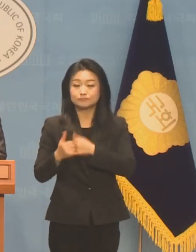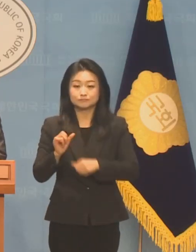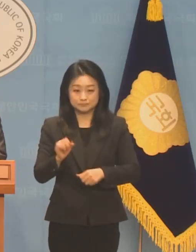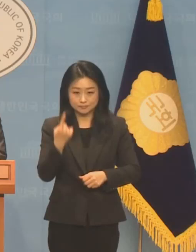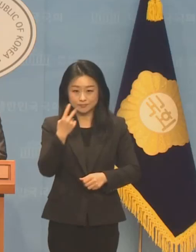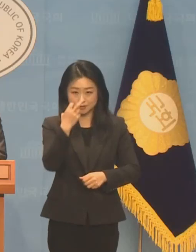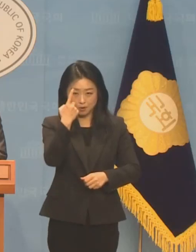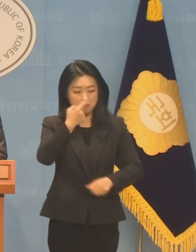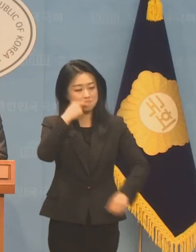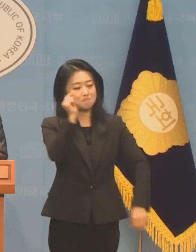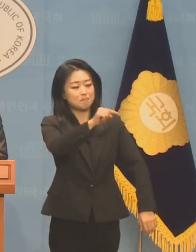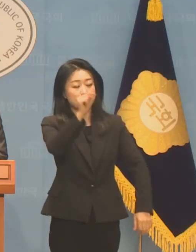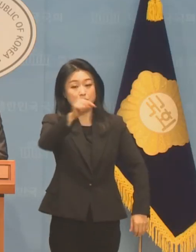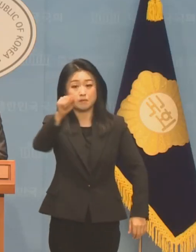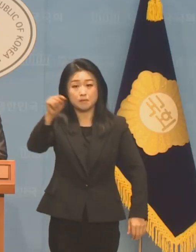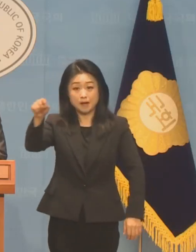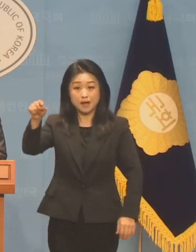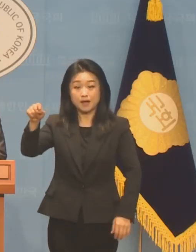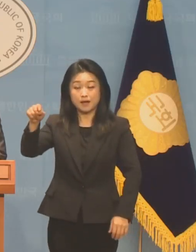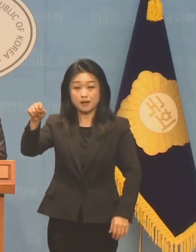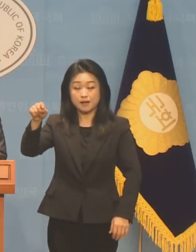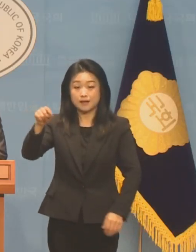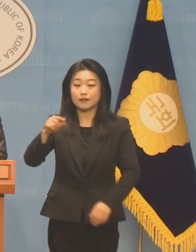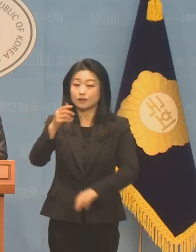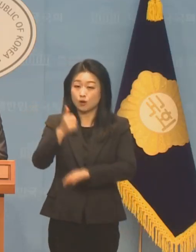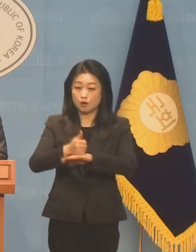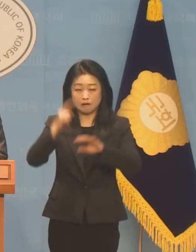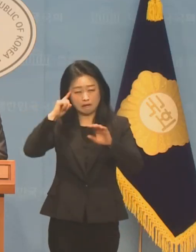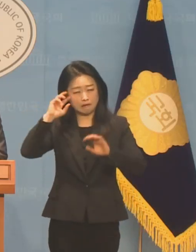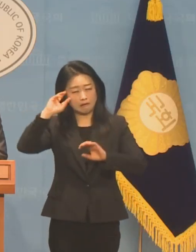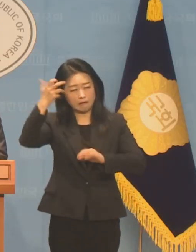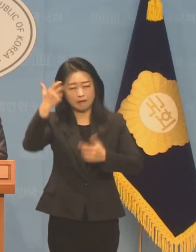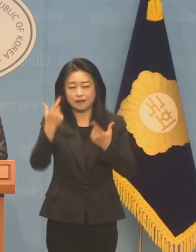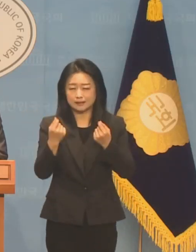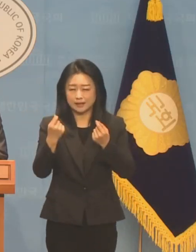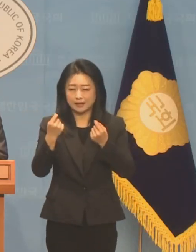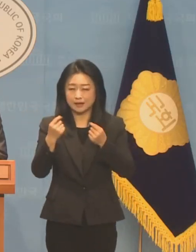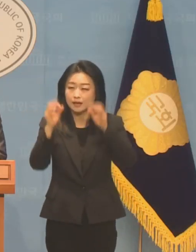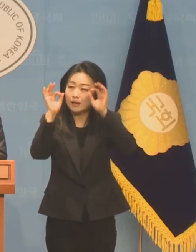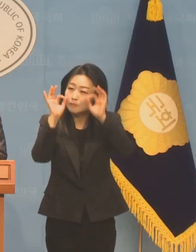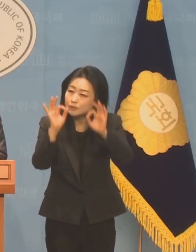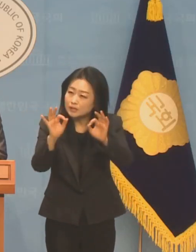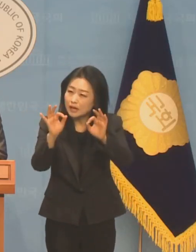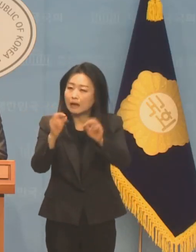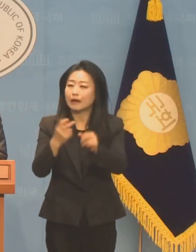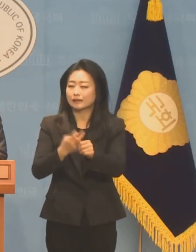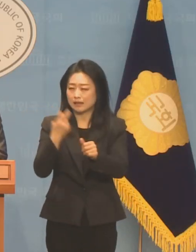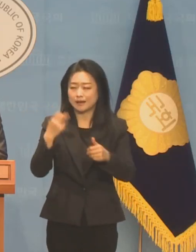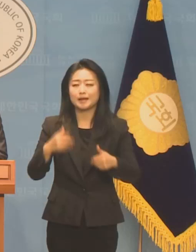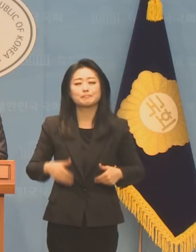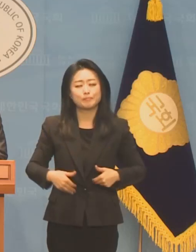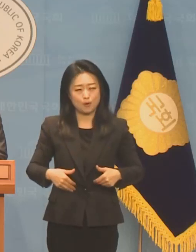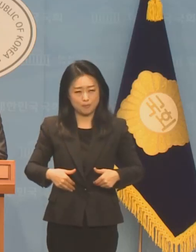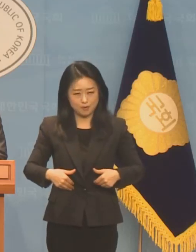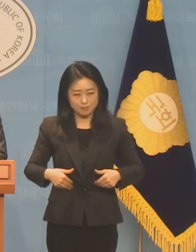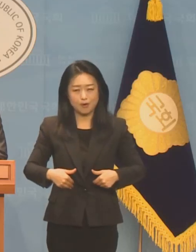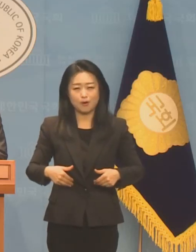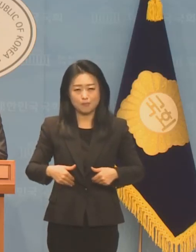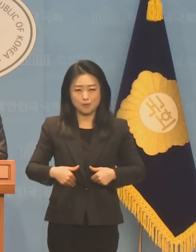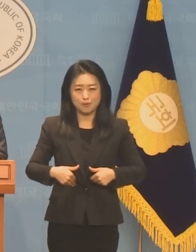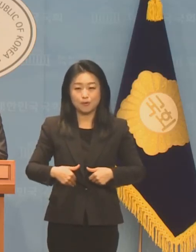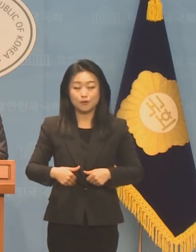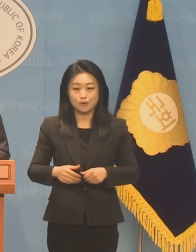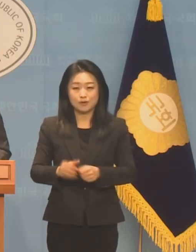보일수록 윤석열 씨가 왜 체포되어야 하는지, 왜 탄핵이 정당했는지 더욱 입증될 뿐이라는 것을